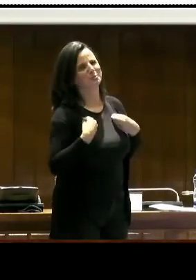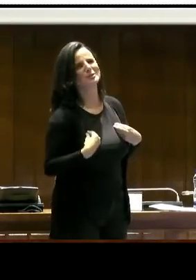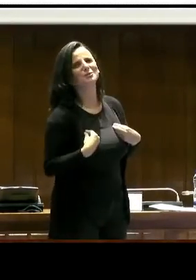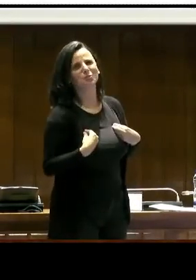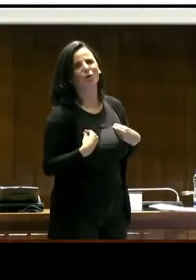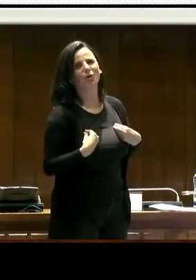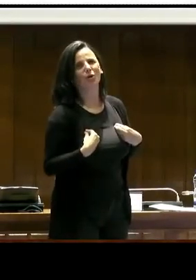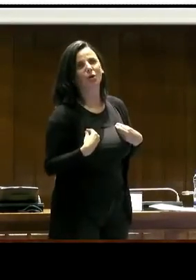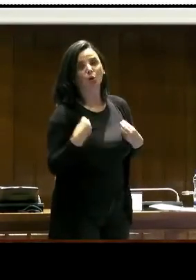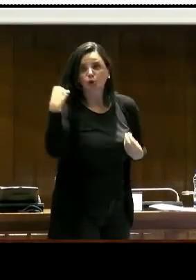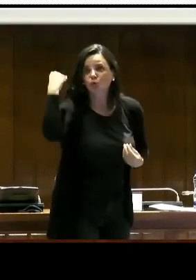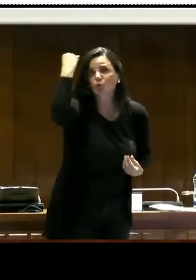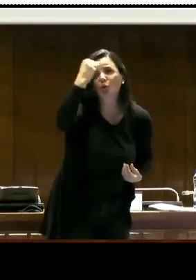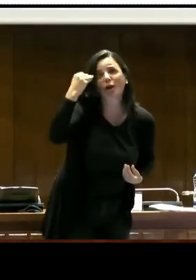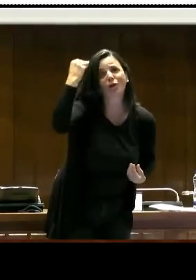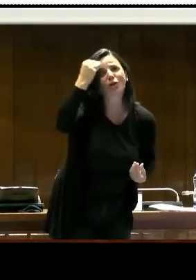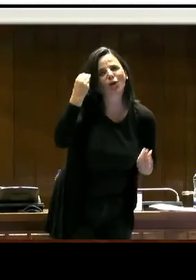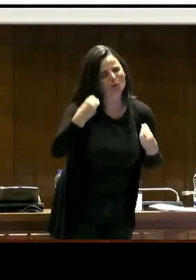Haber tenido el mismo amor.